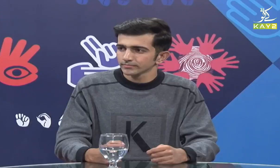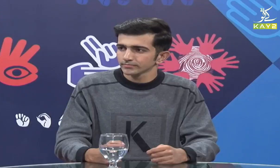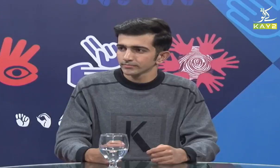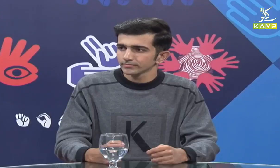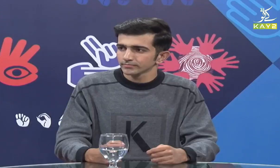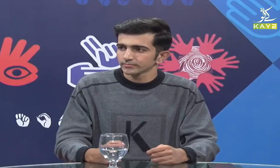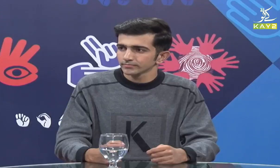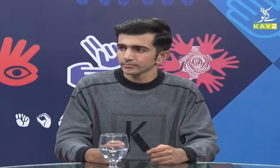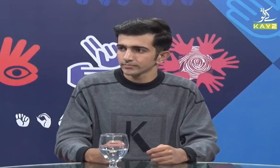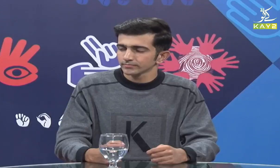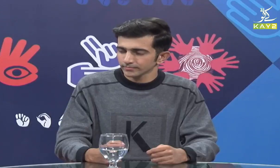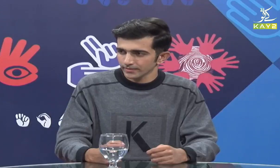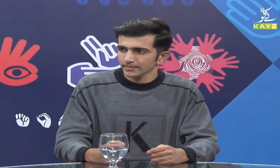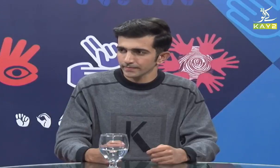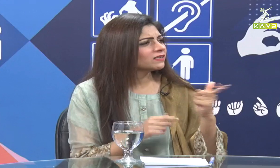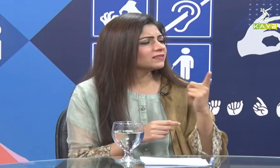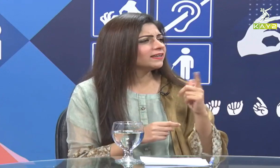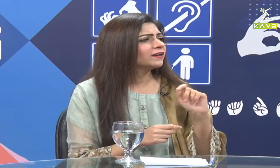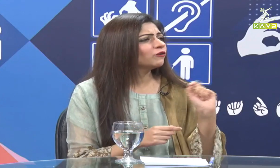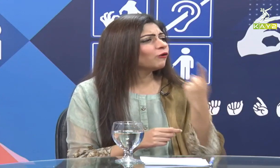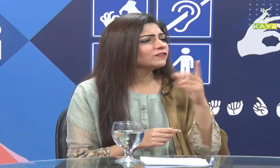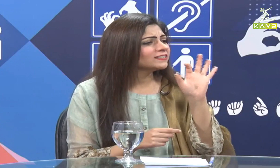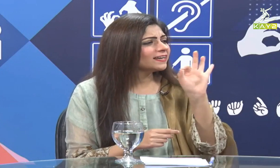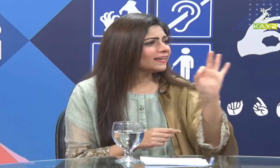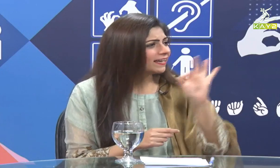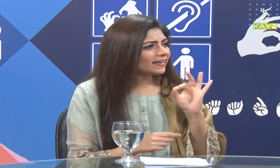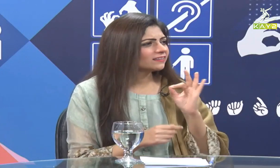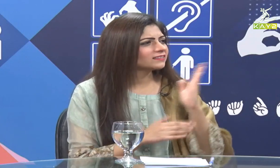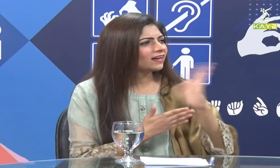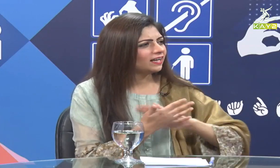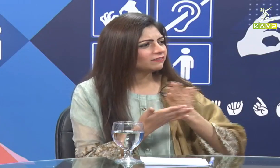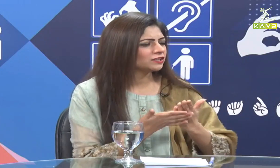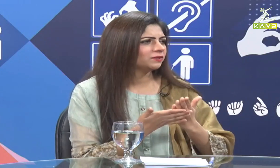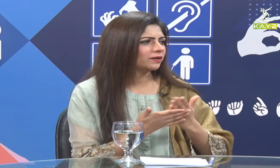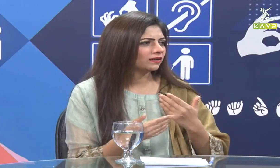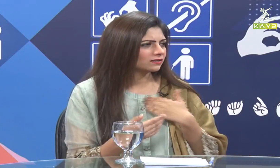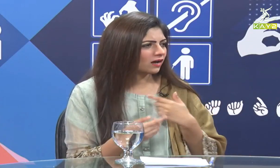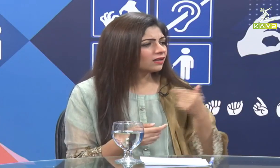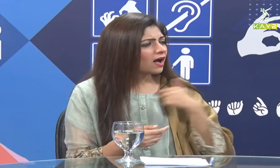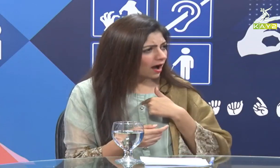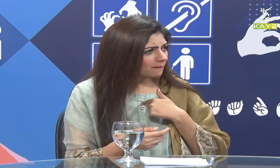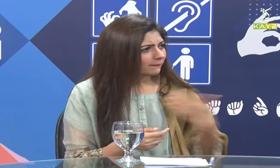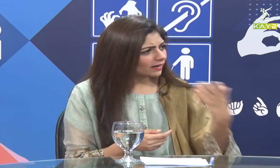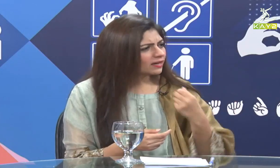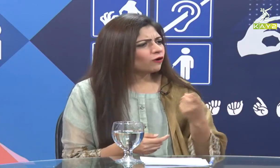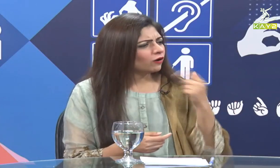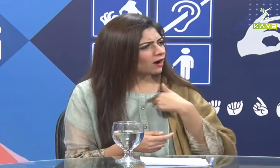आज इस टीवी प्रोग्राम के ज़रिए कौन से एक साइन लैंग्वेज इंटरप्रेटर के साथ हमें और